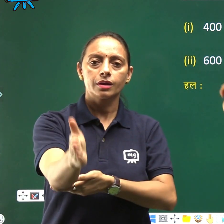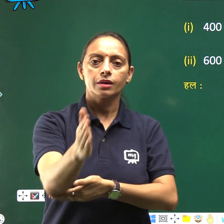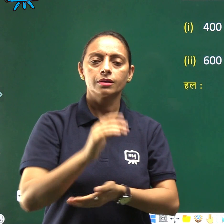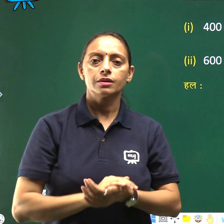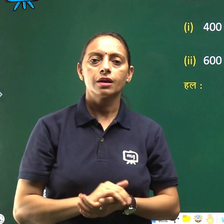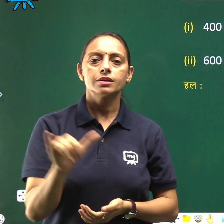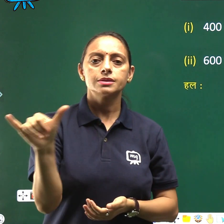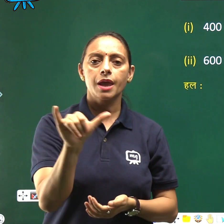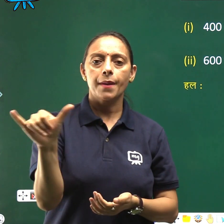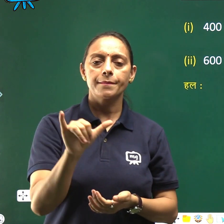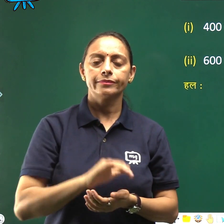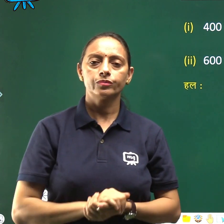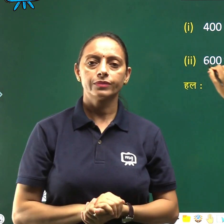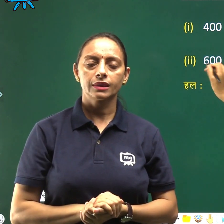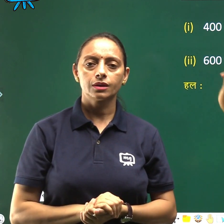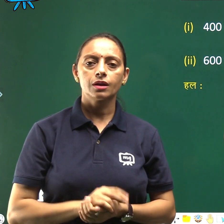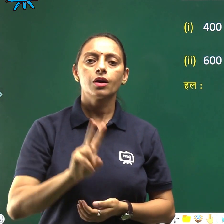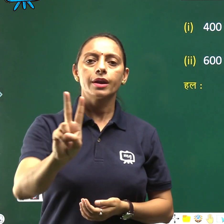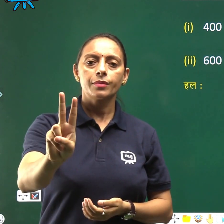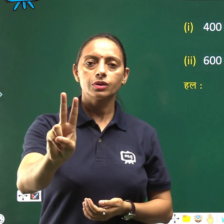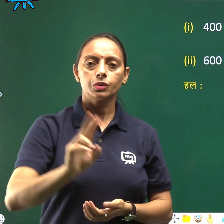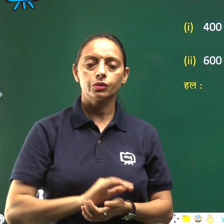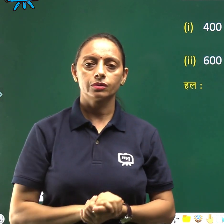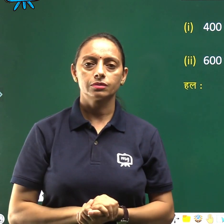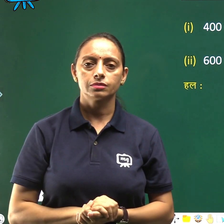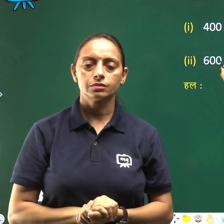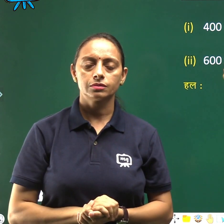इसी तरह नंबर 2,